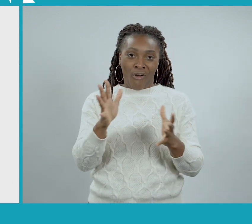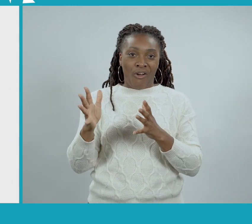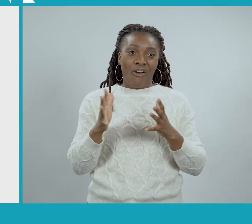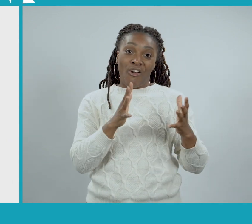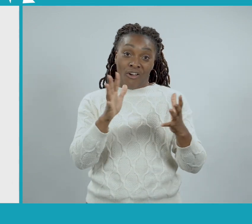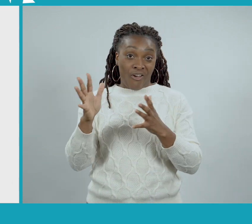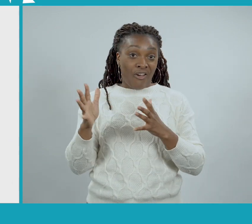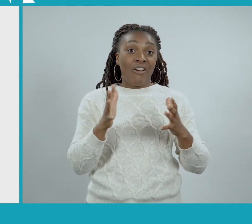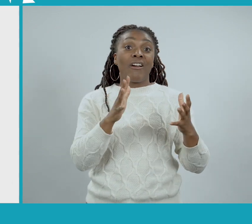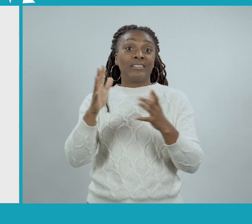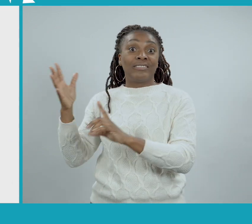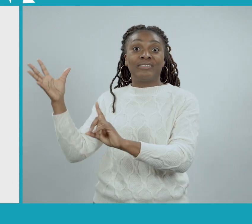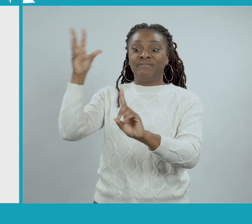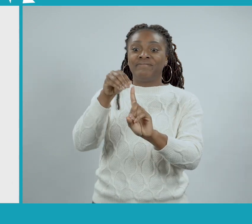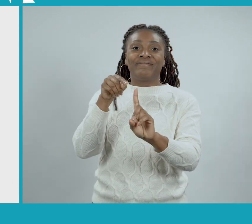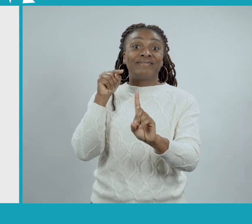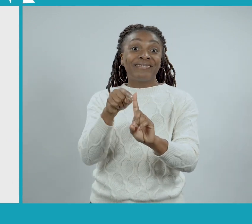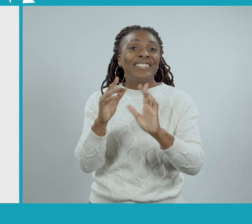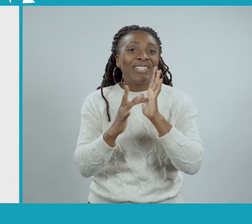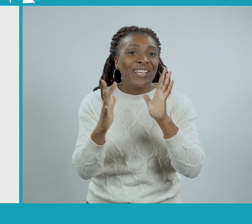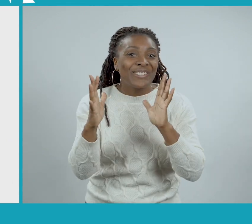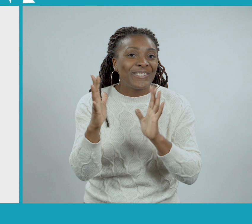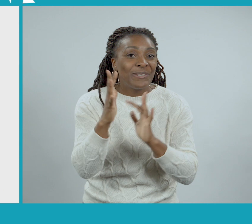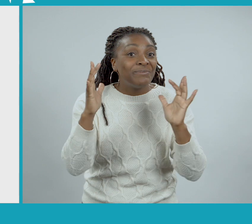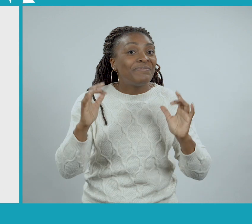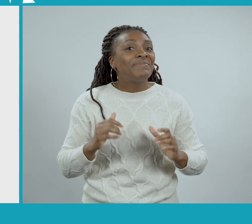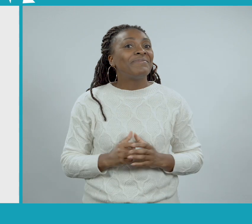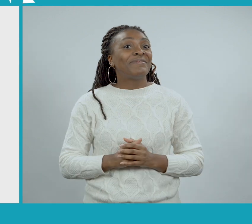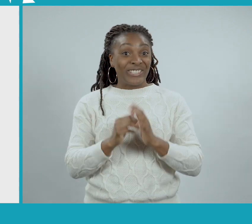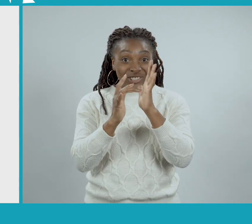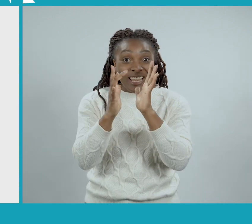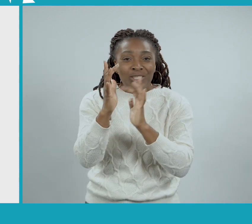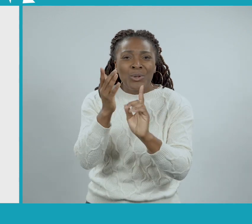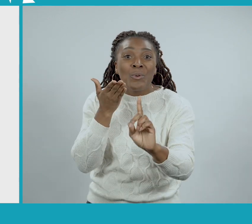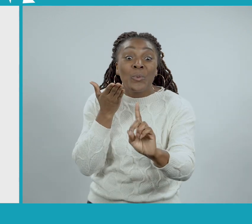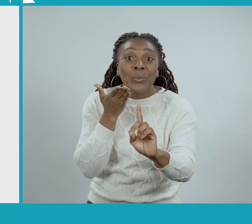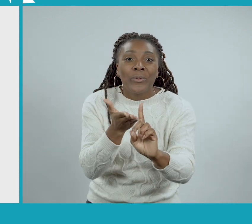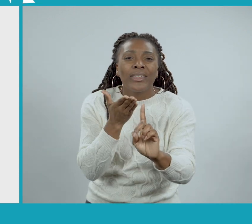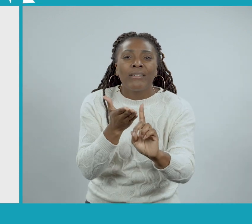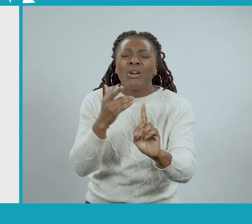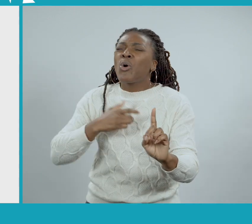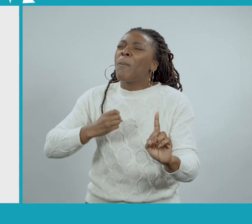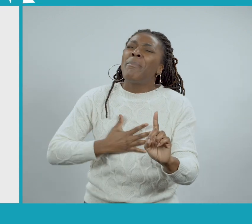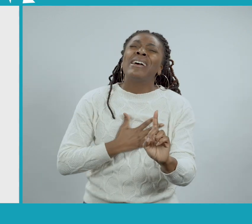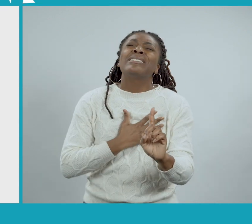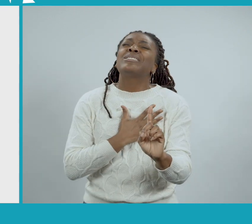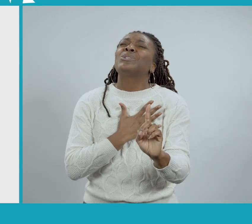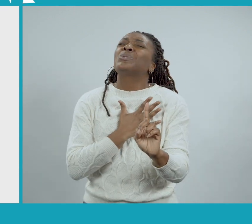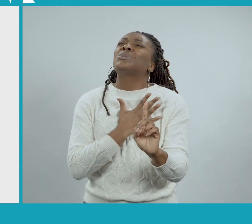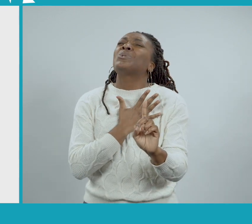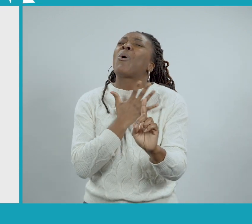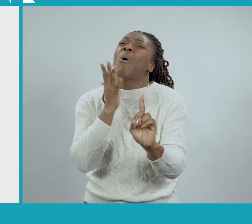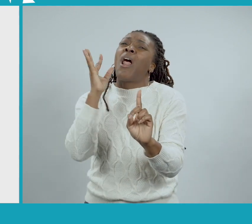qui préfigure le moment où Jésus entre en scène. Il est la profonde compassion de